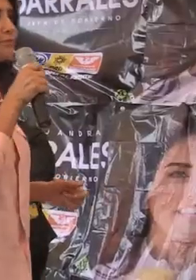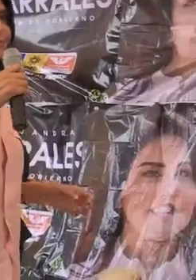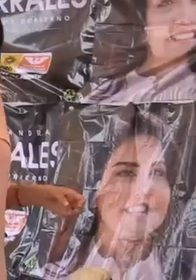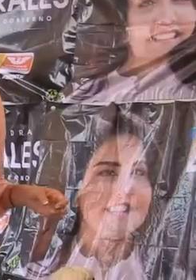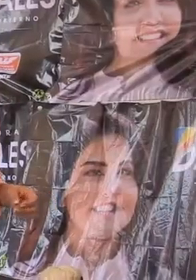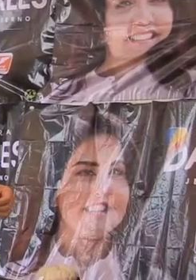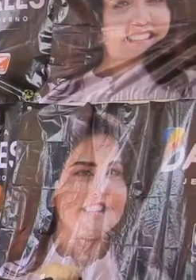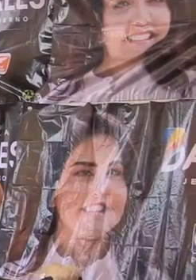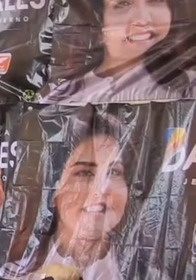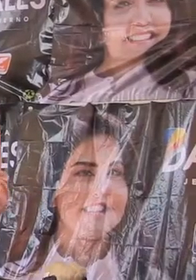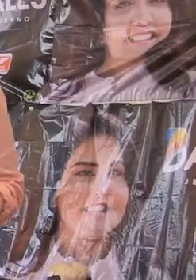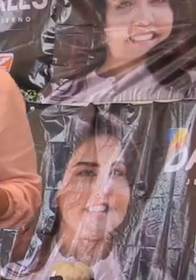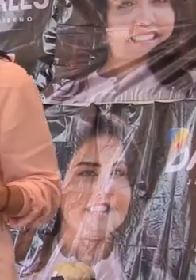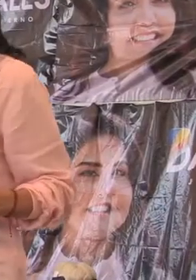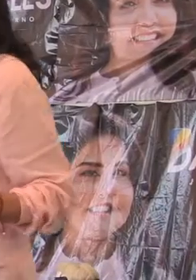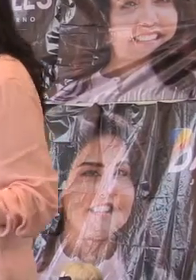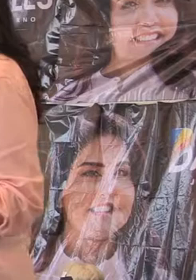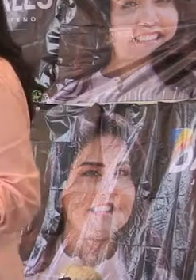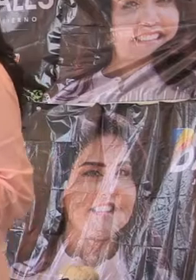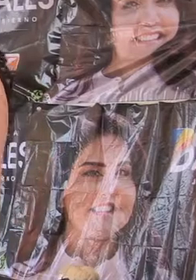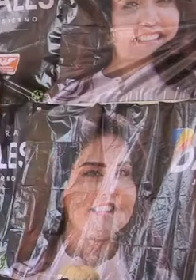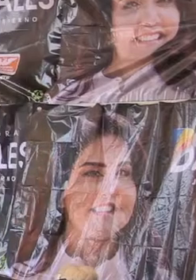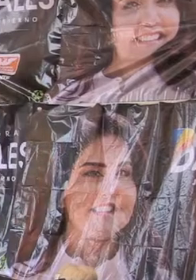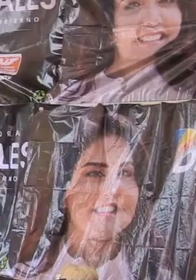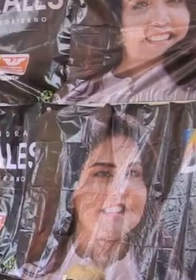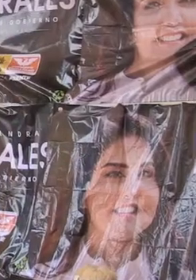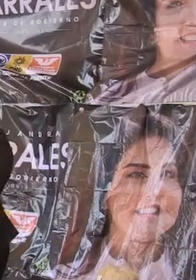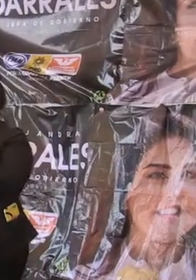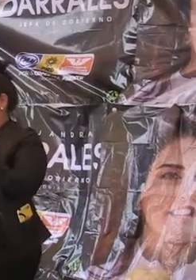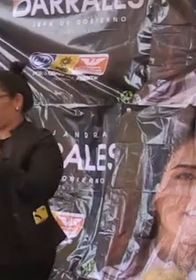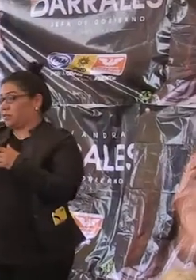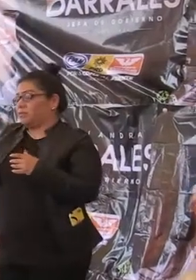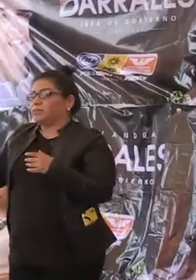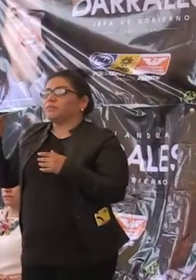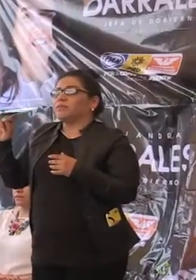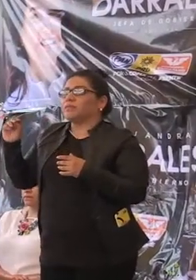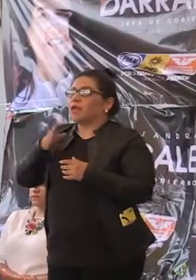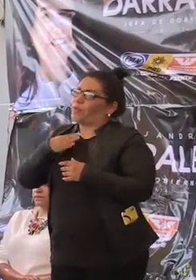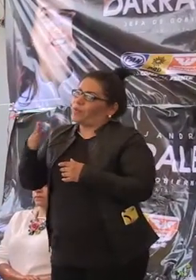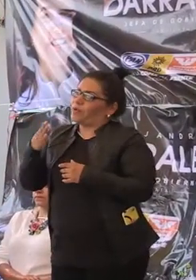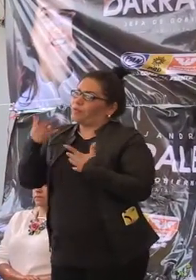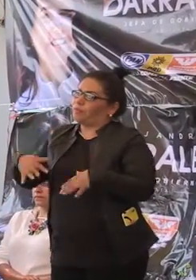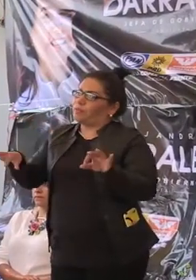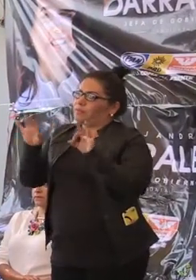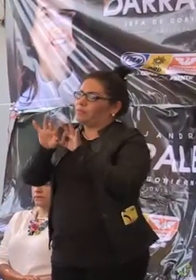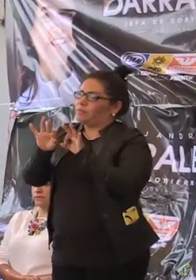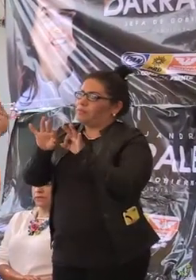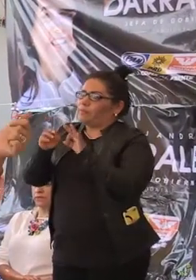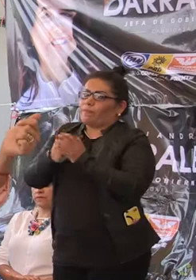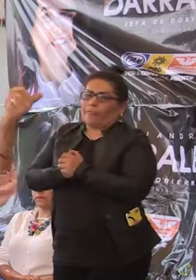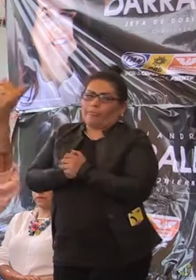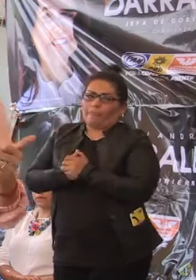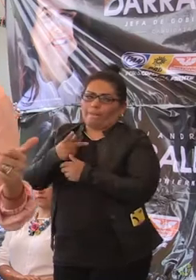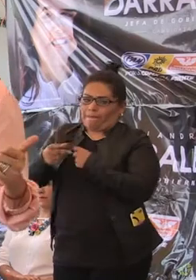acuerdo? ¡Sí! ¿Ustedes creen que eso hace falta o no? ¡Sí! Bueno, y una parte muy importante, vamos